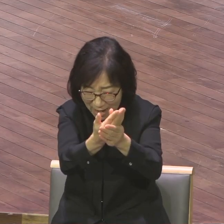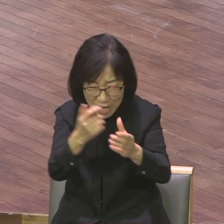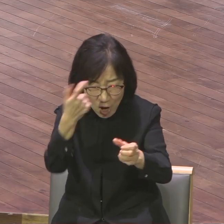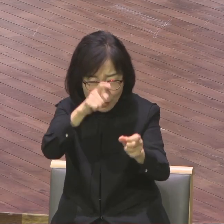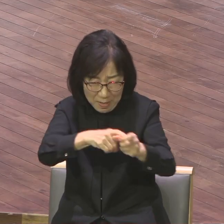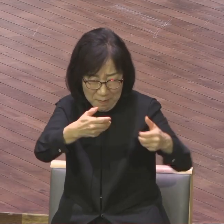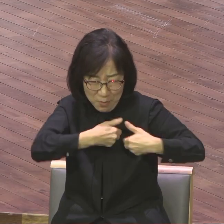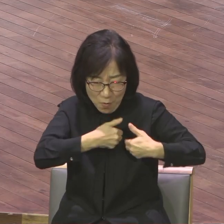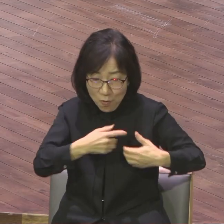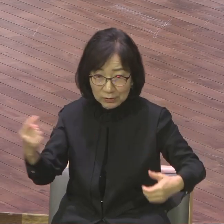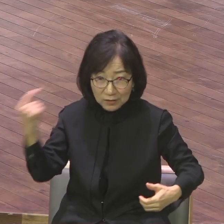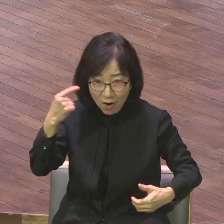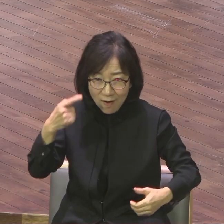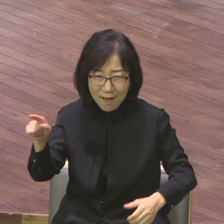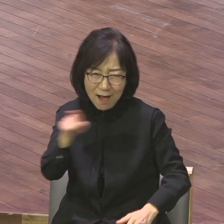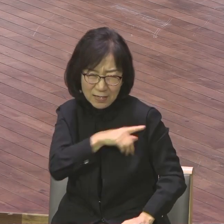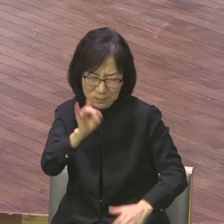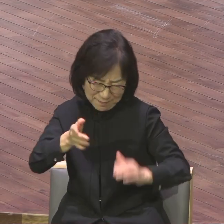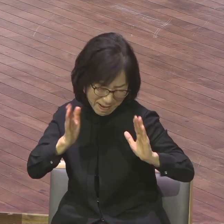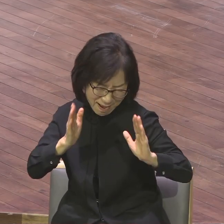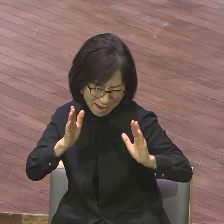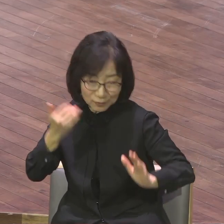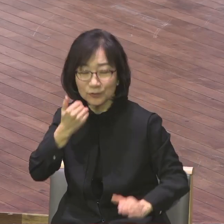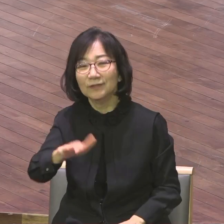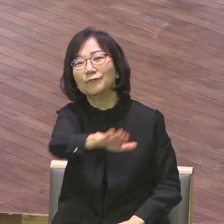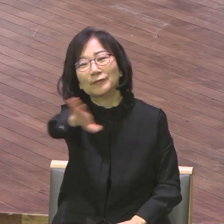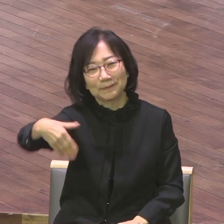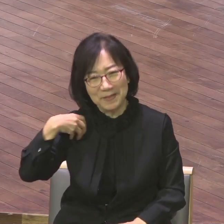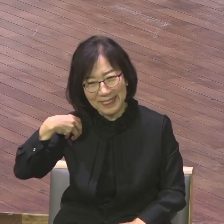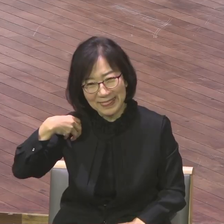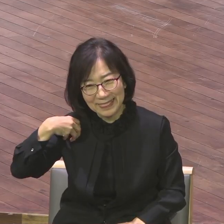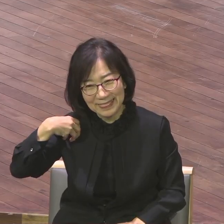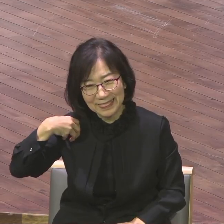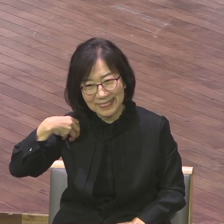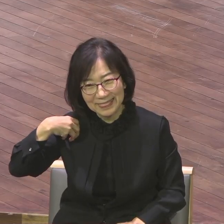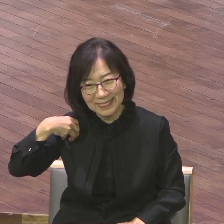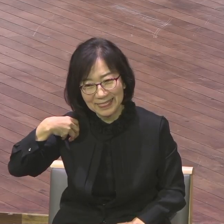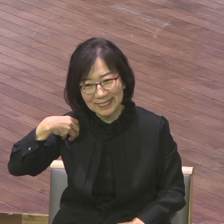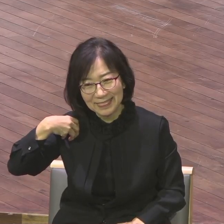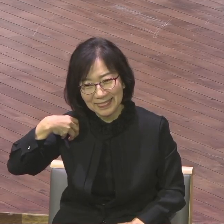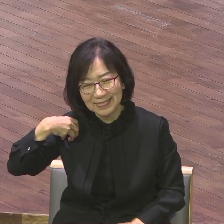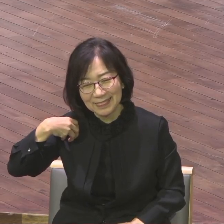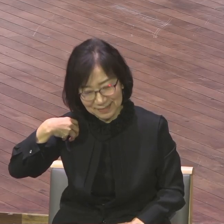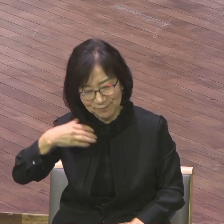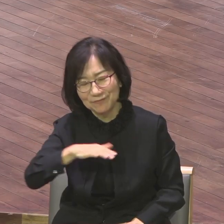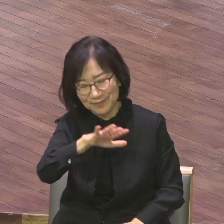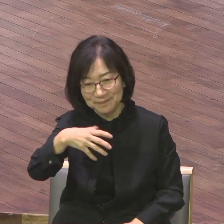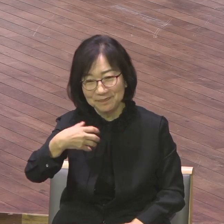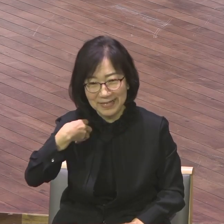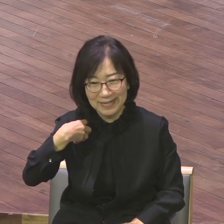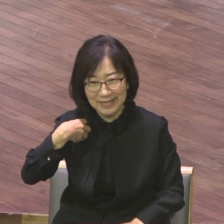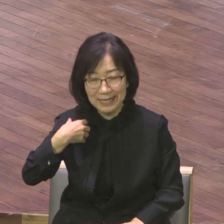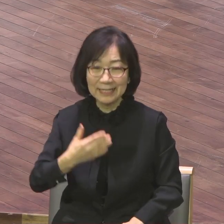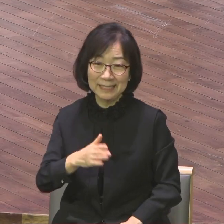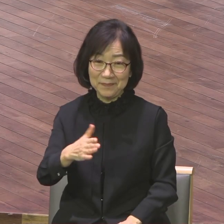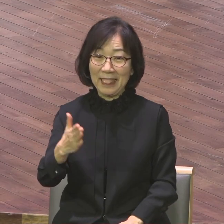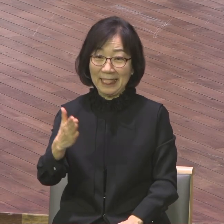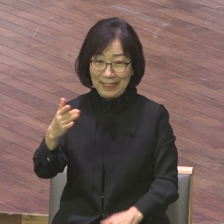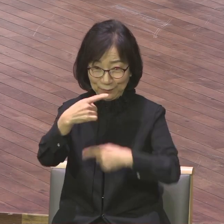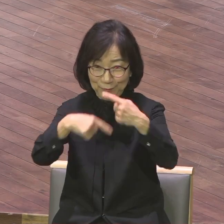현장의 위기 상황에 가장 먼저 가서 해결해주는 영적 해결사가 되어야 된다. 같이 봅시다.